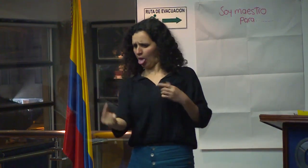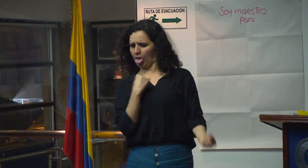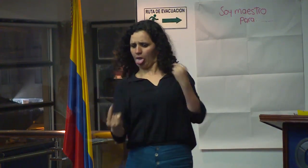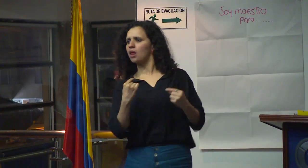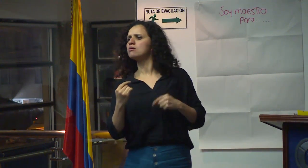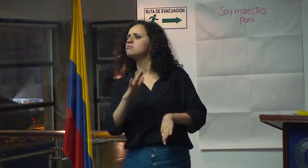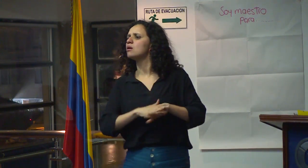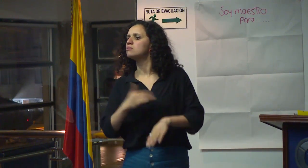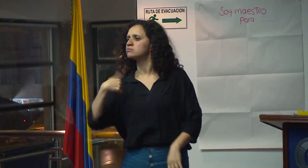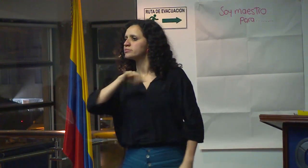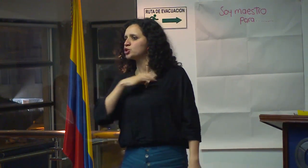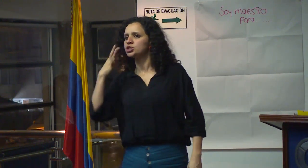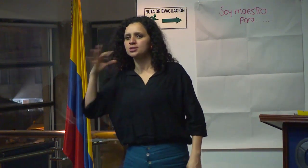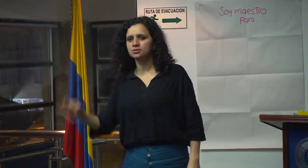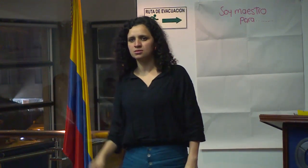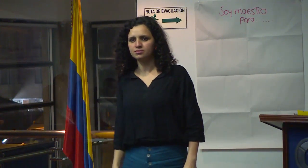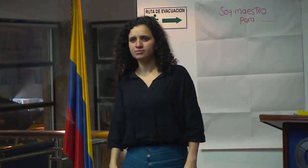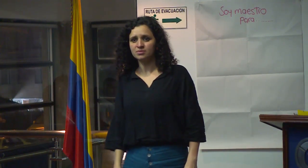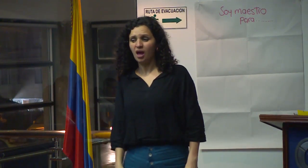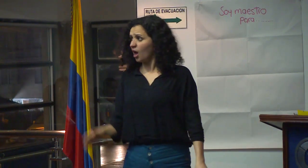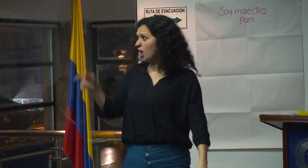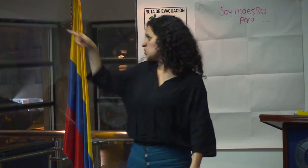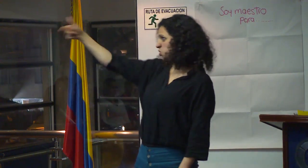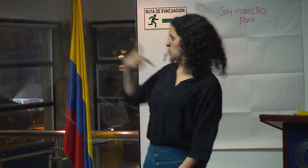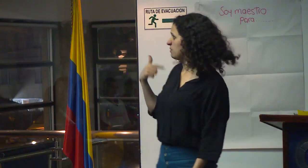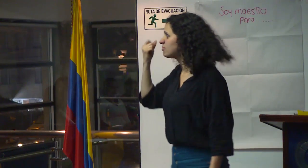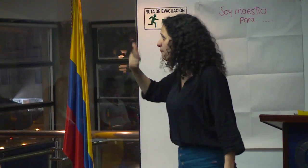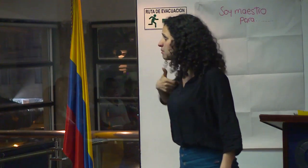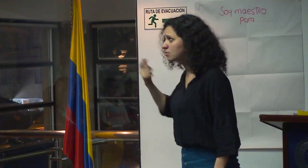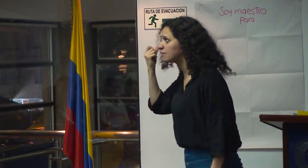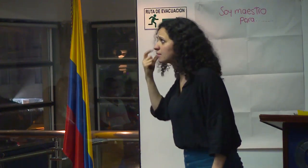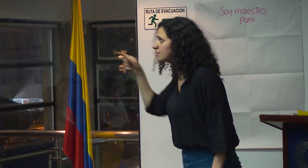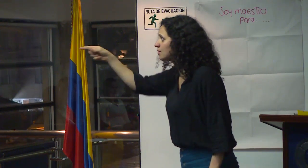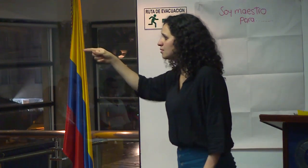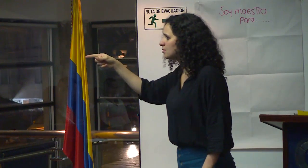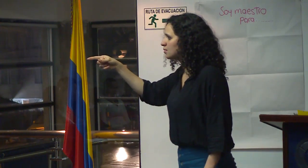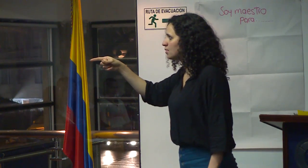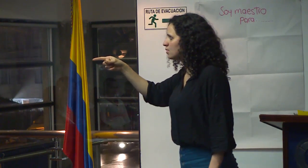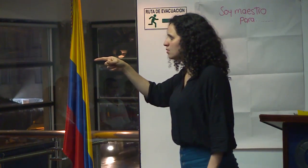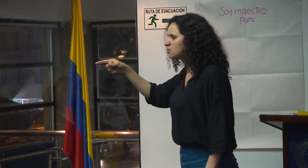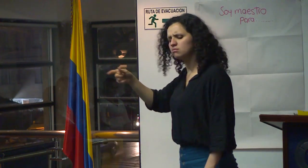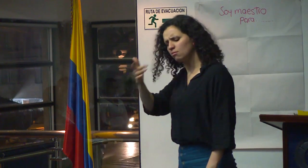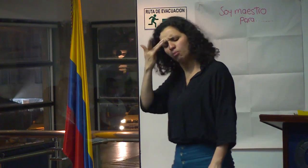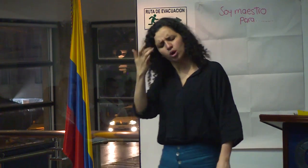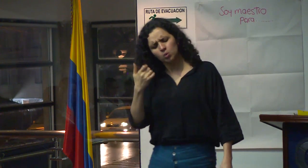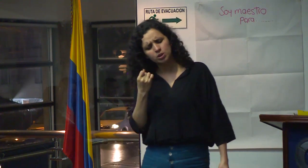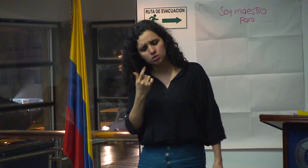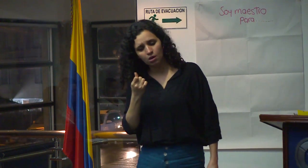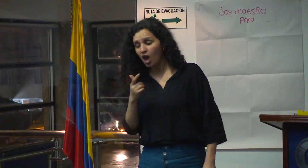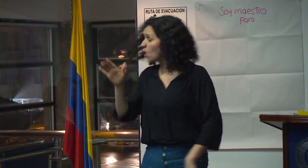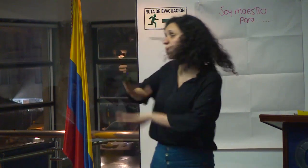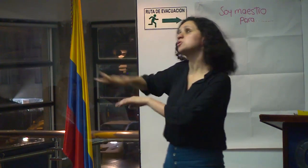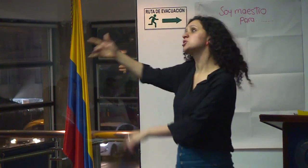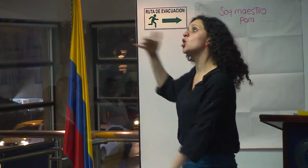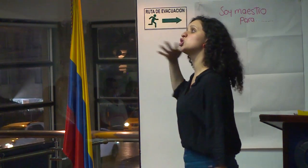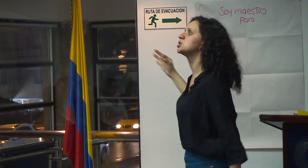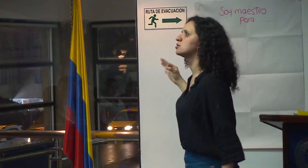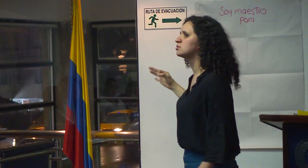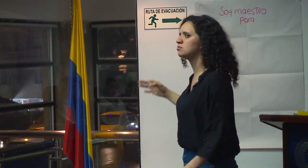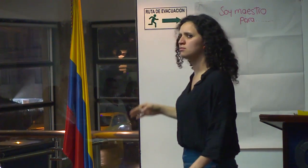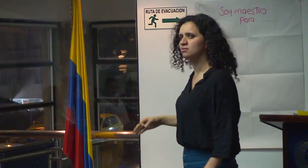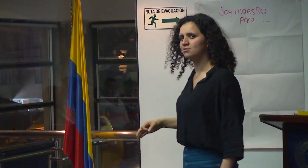oyentes, porque es que usted a mí no me va a entender, porque oigo. Si a ustedes los han juzgado por ser sordos, ustedes